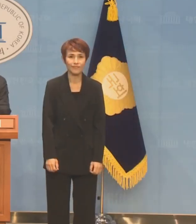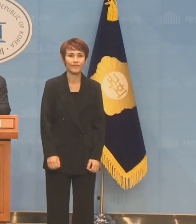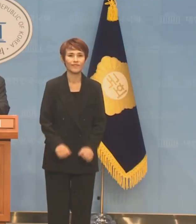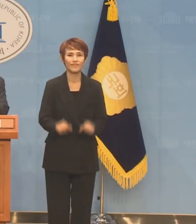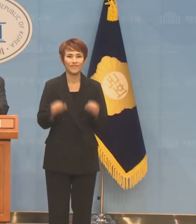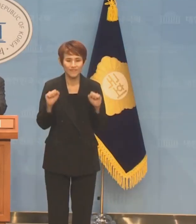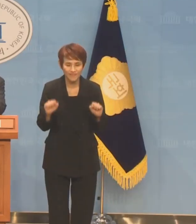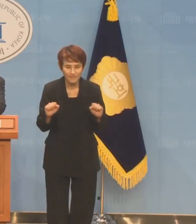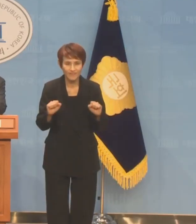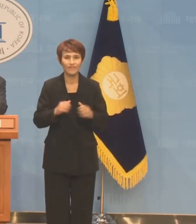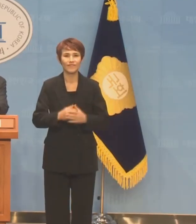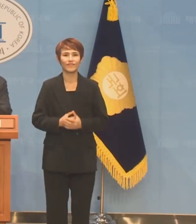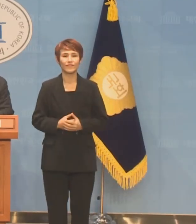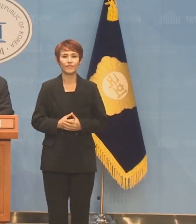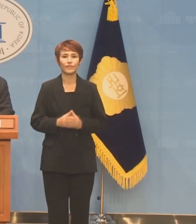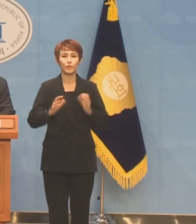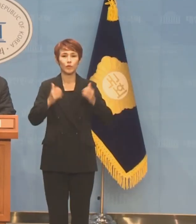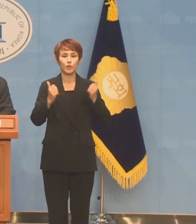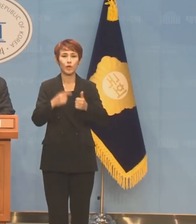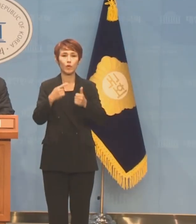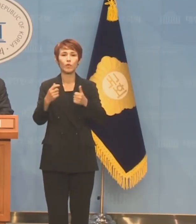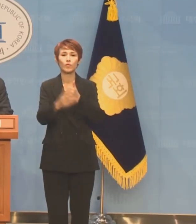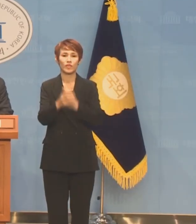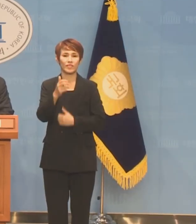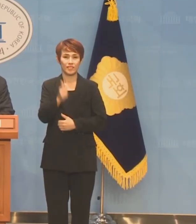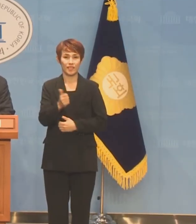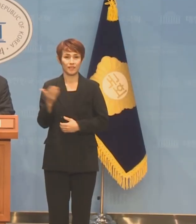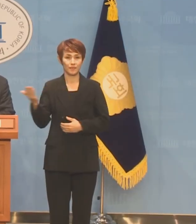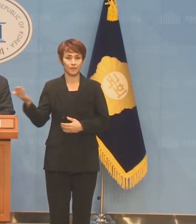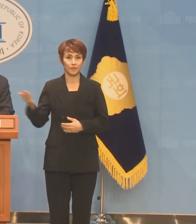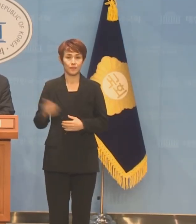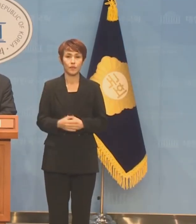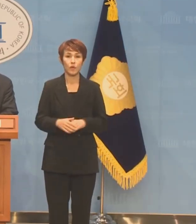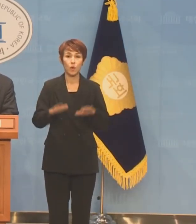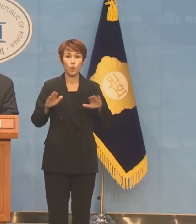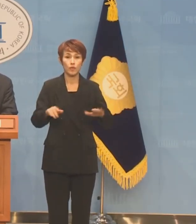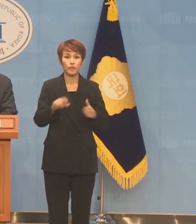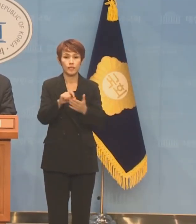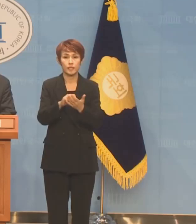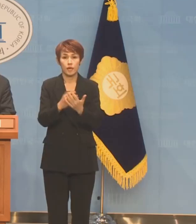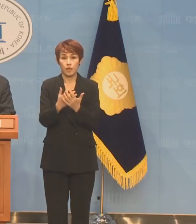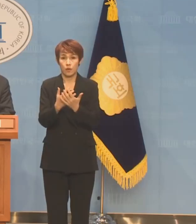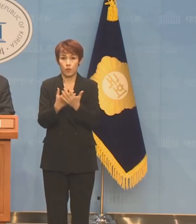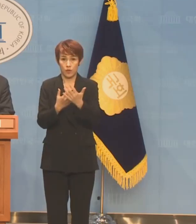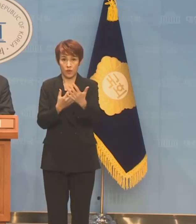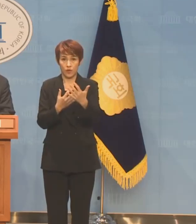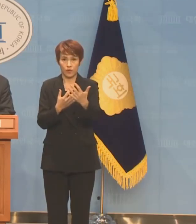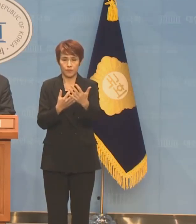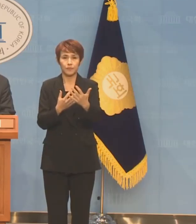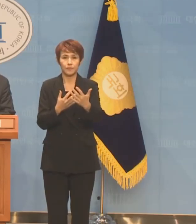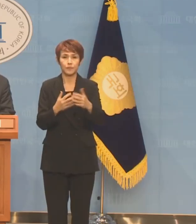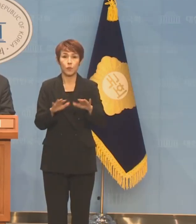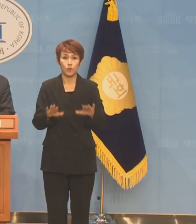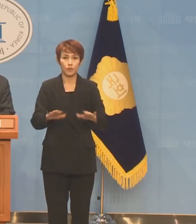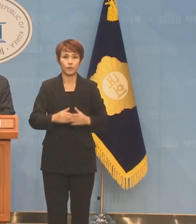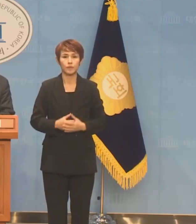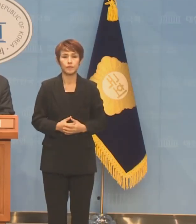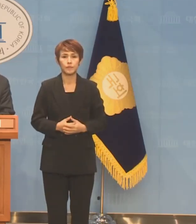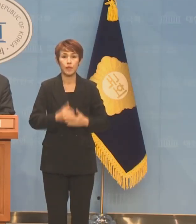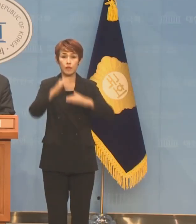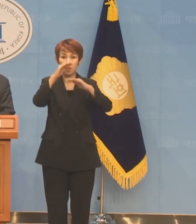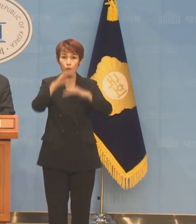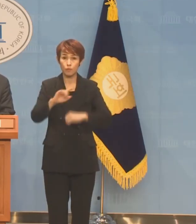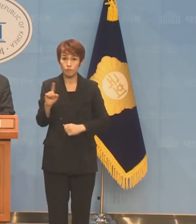네, 안녕하세요. 국회 교육위원장 김용호입니다. 네, 오늘 저희는 기자회견을 갖습니다. 기자회견